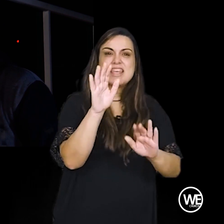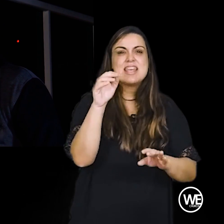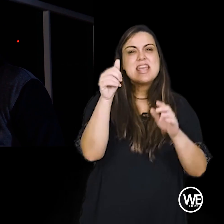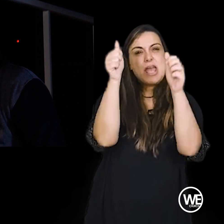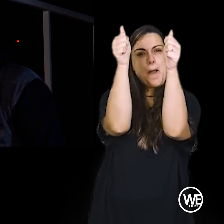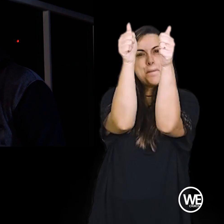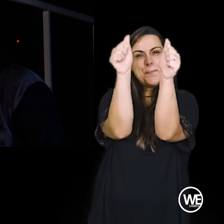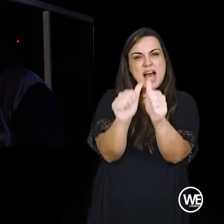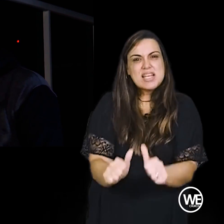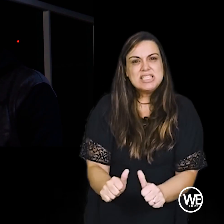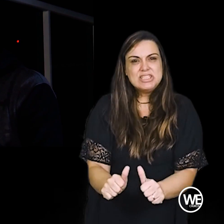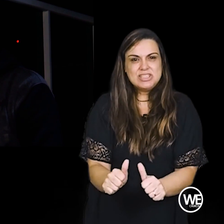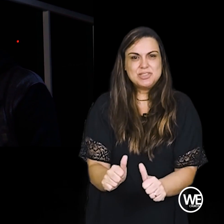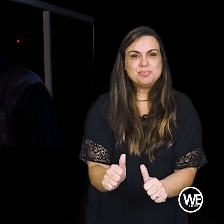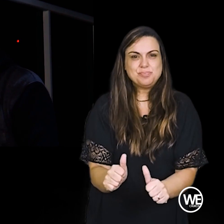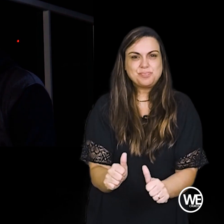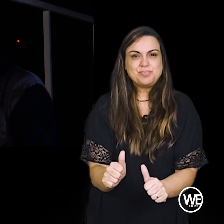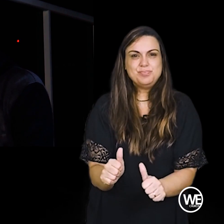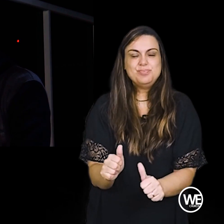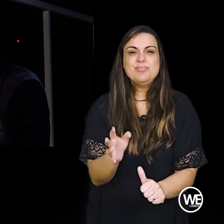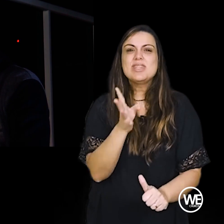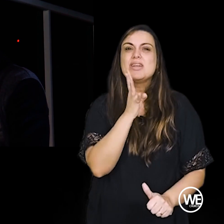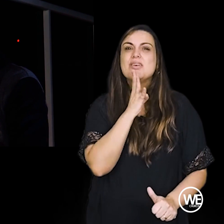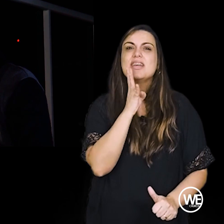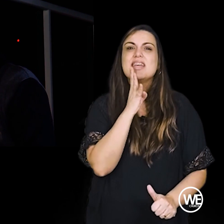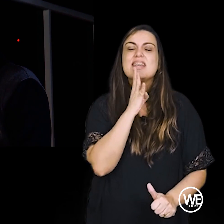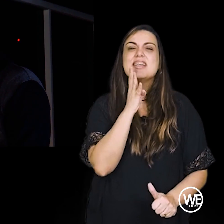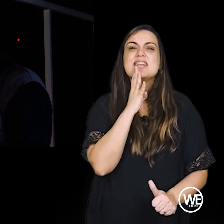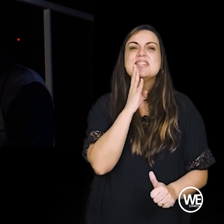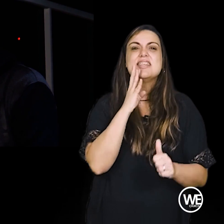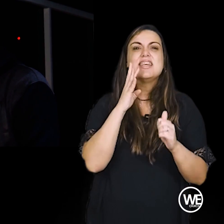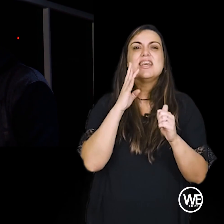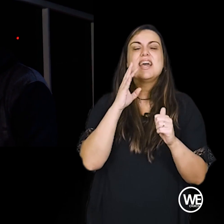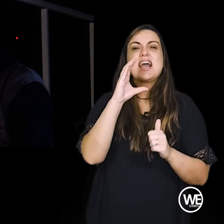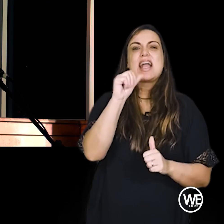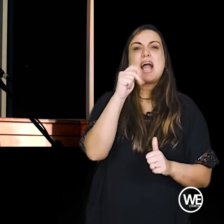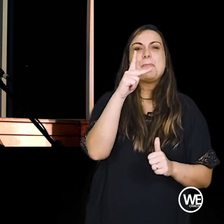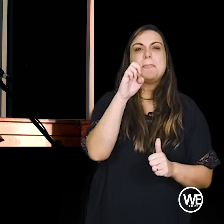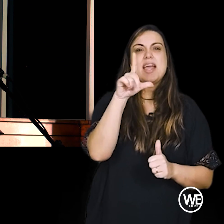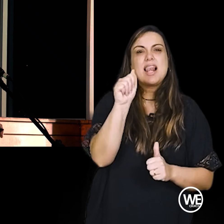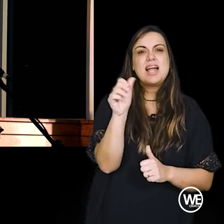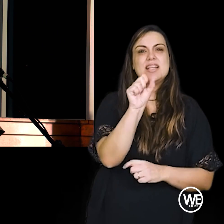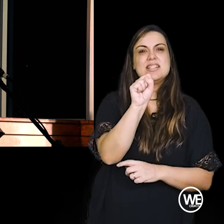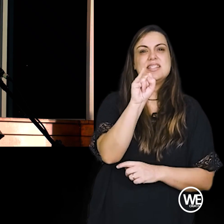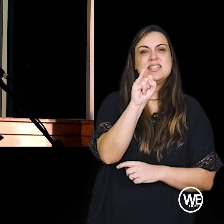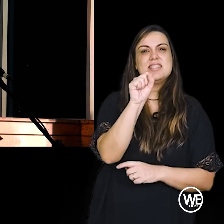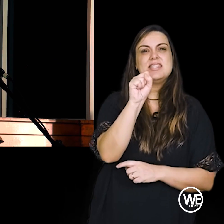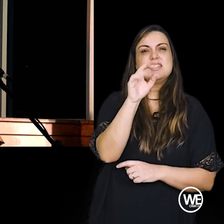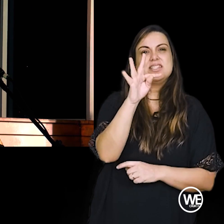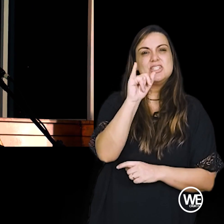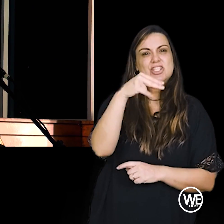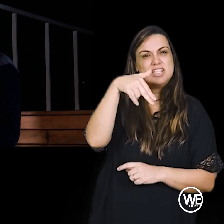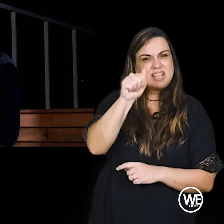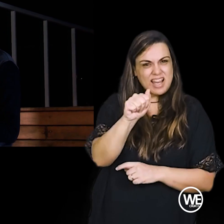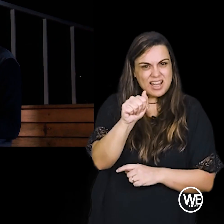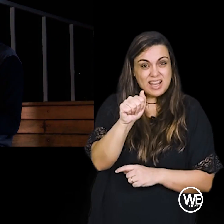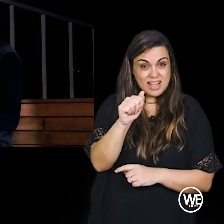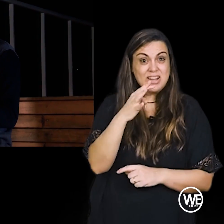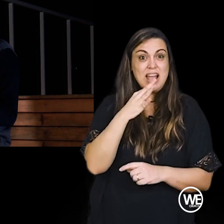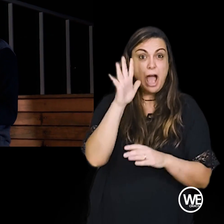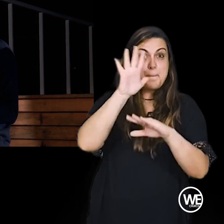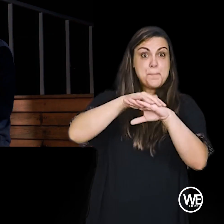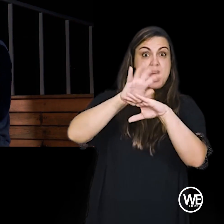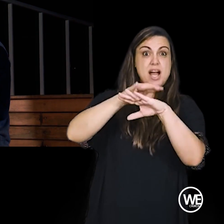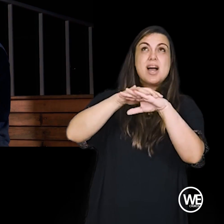imagem, a imagem da Capela Sistina. Talvez você que já viajou tenha essa imagem muito clara em sua mente. A mão